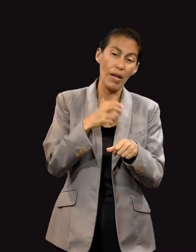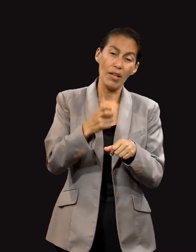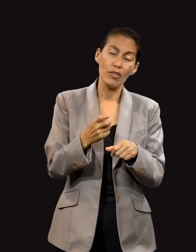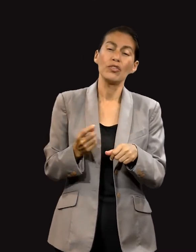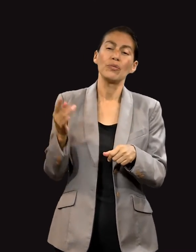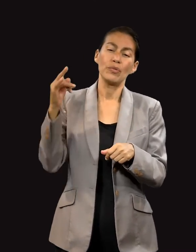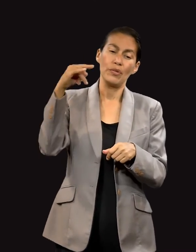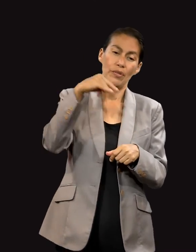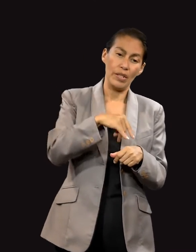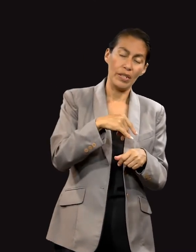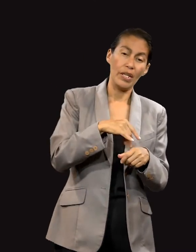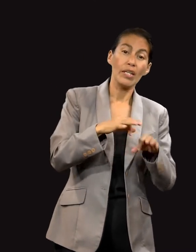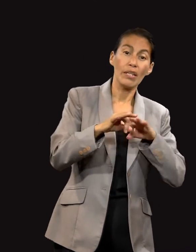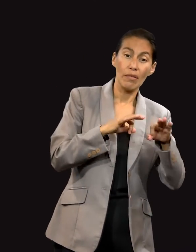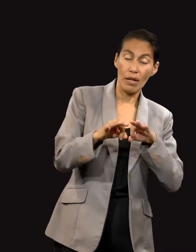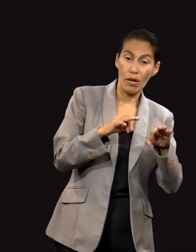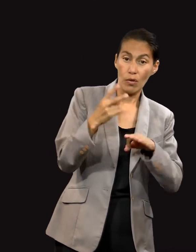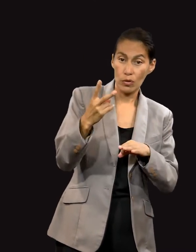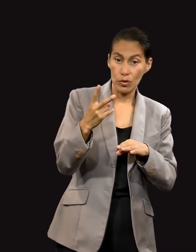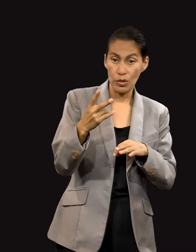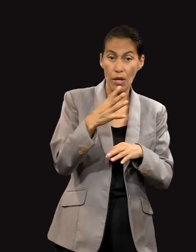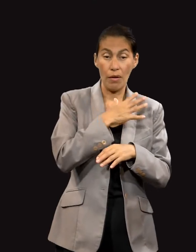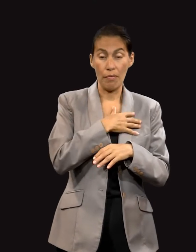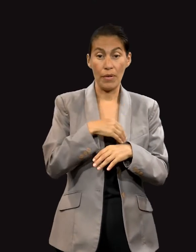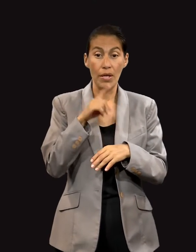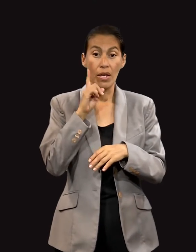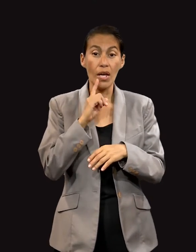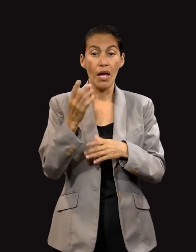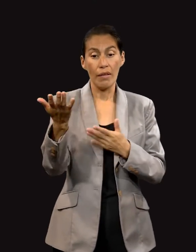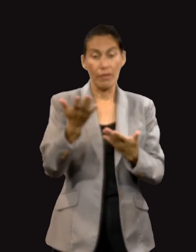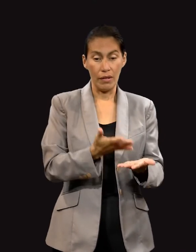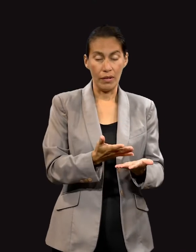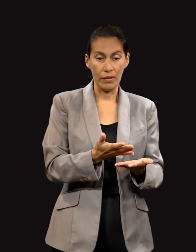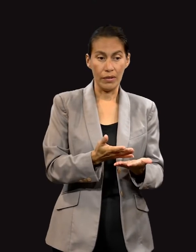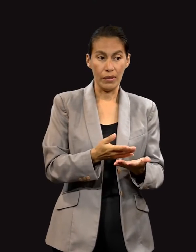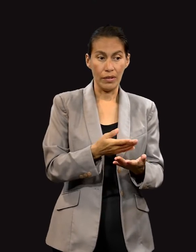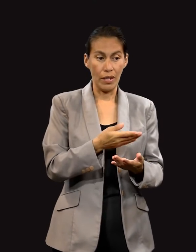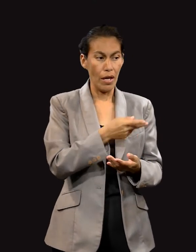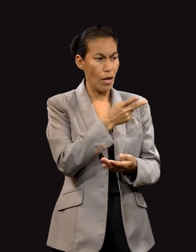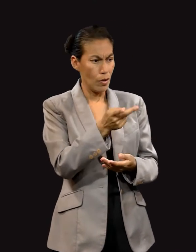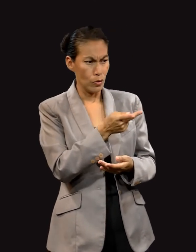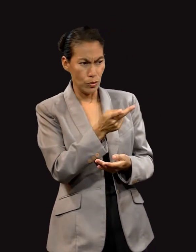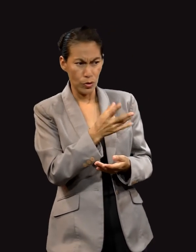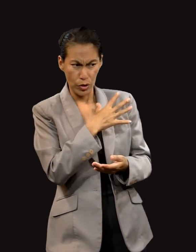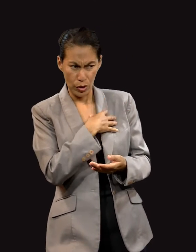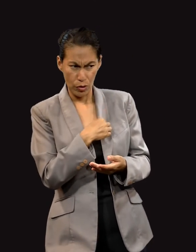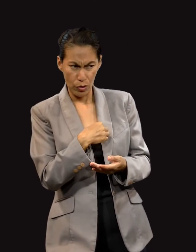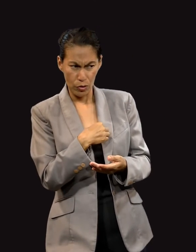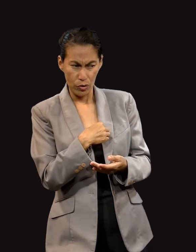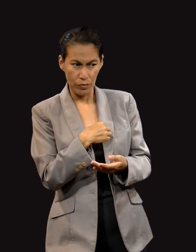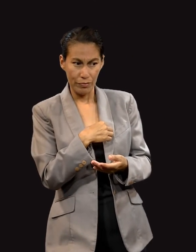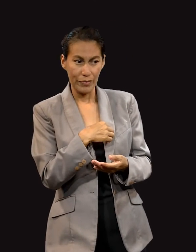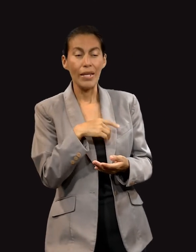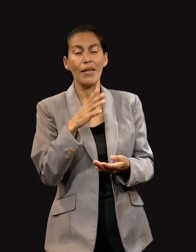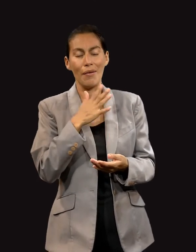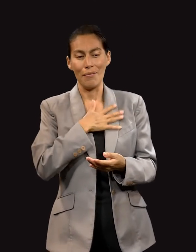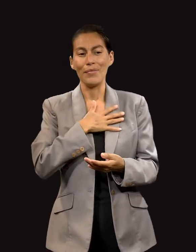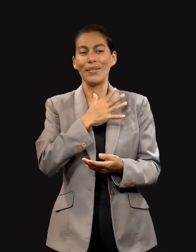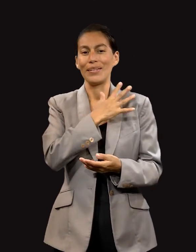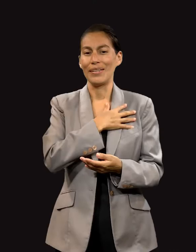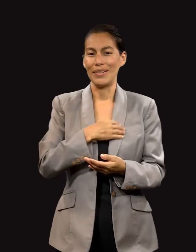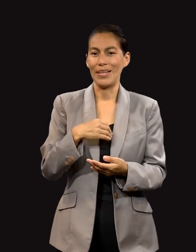conseguí dos trabajos y me la traje. Se trajo a sus hijos. Ajá, a mi hija con sus cuatro hijos.